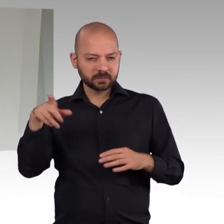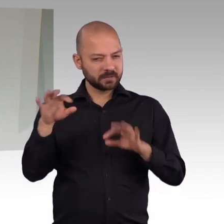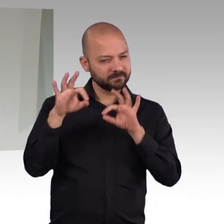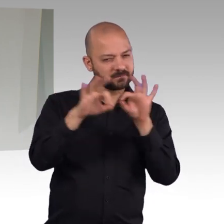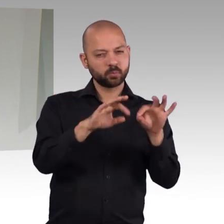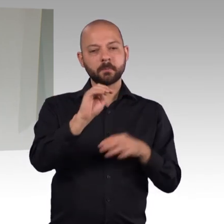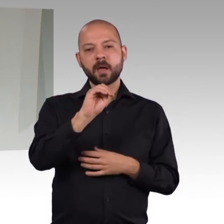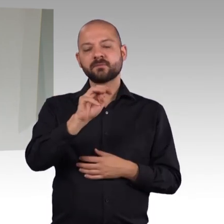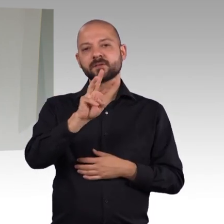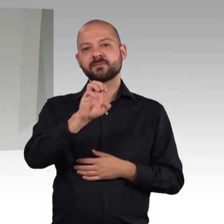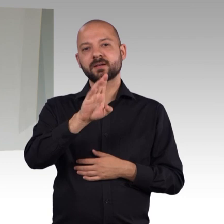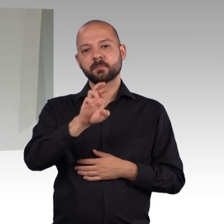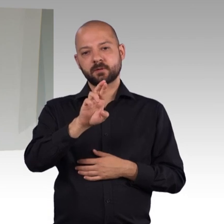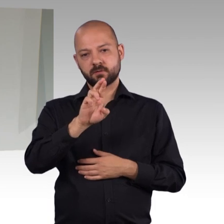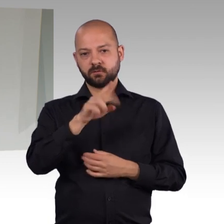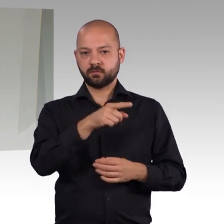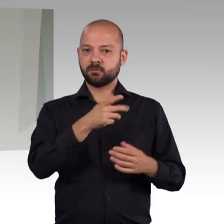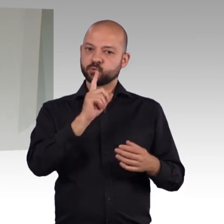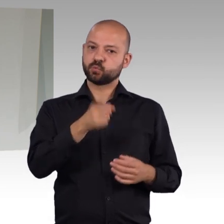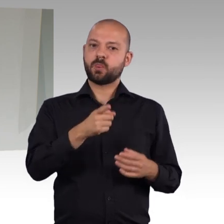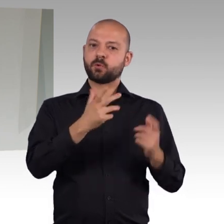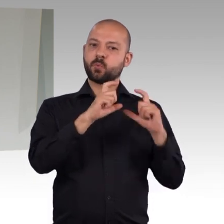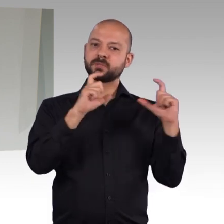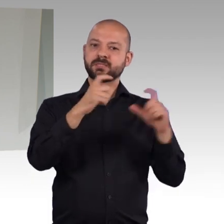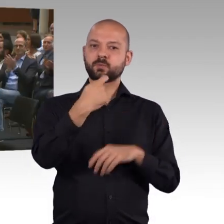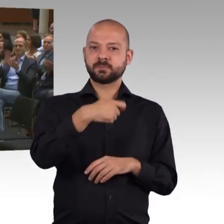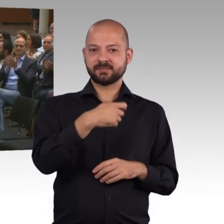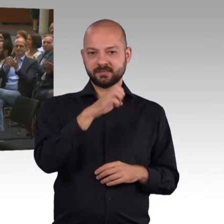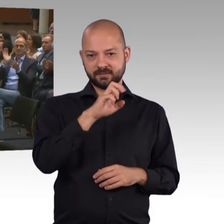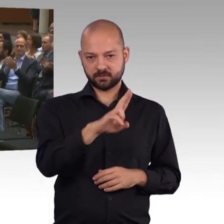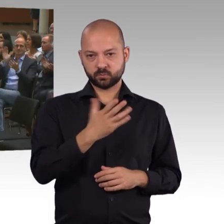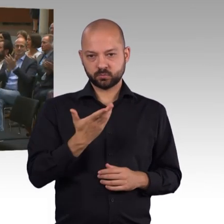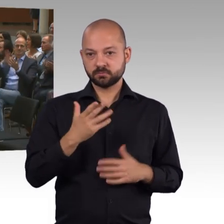sollen die Wählerinnen und Wähler von dieser Unglaubwürdigkeit halten?